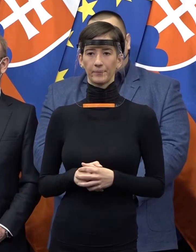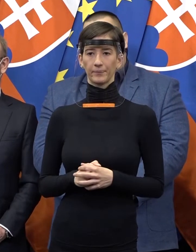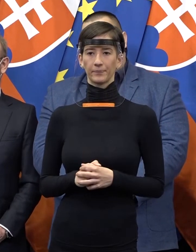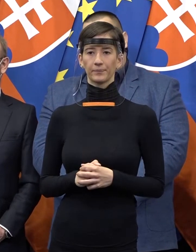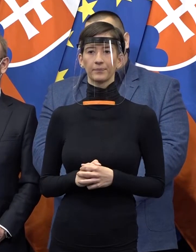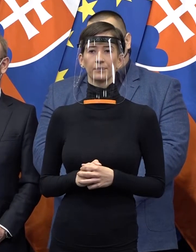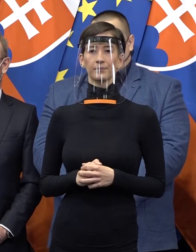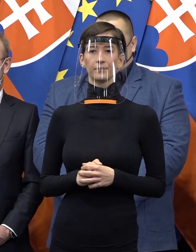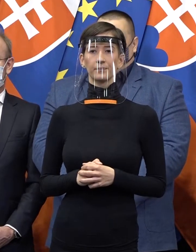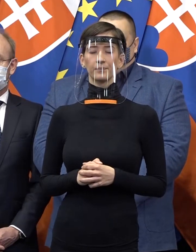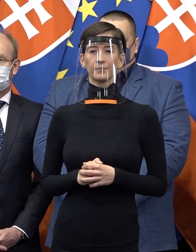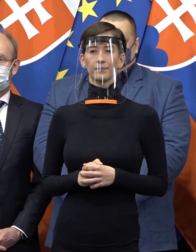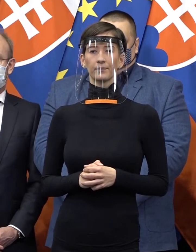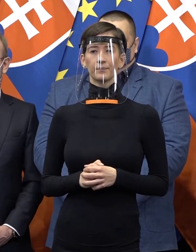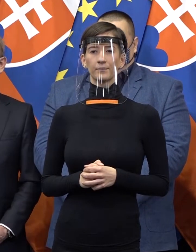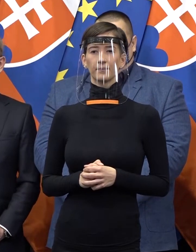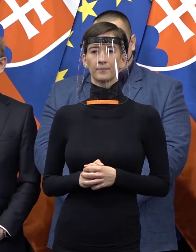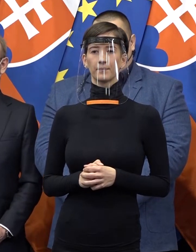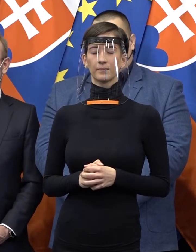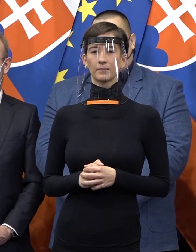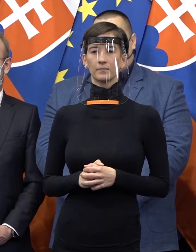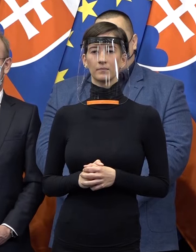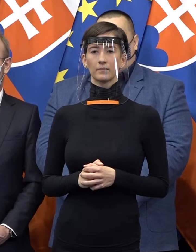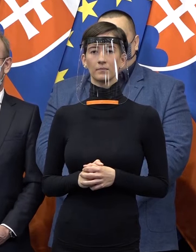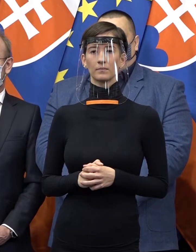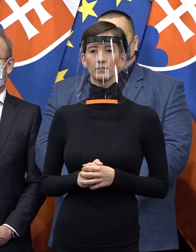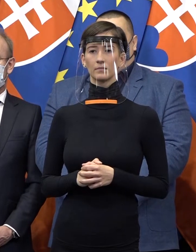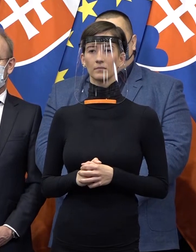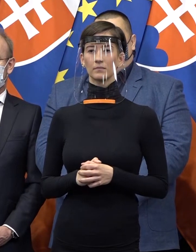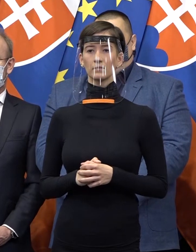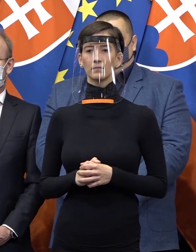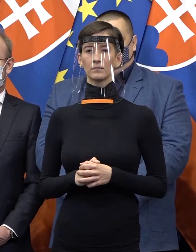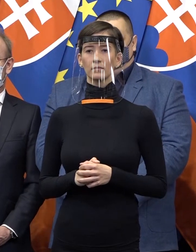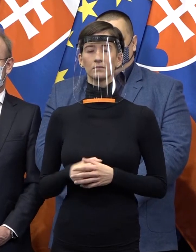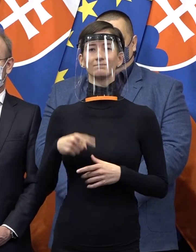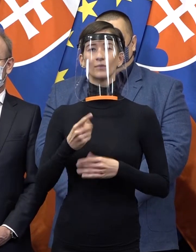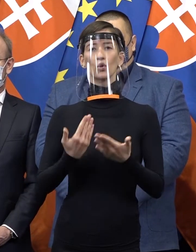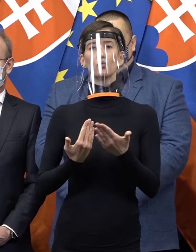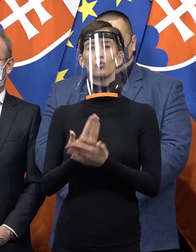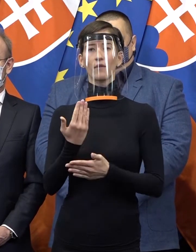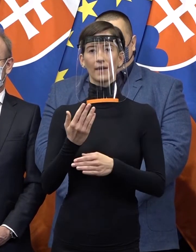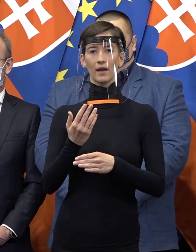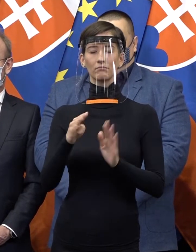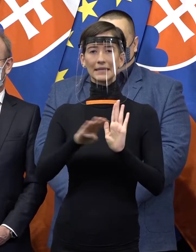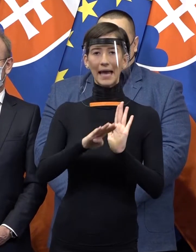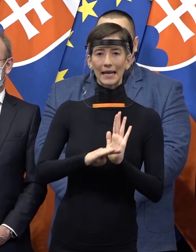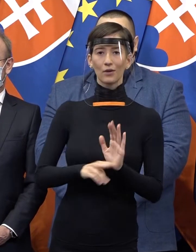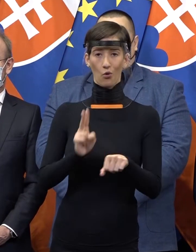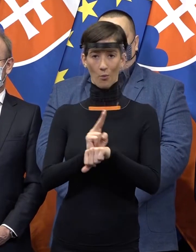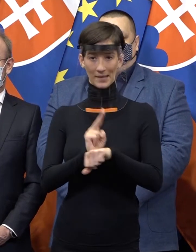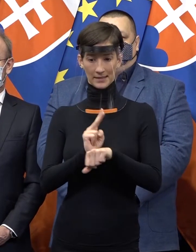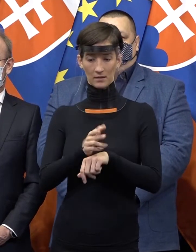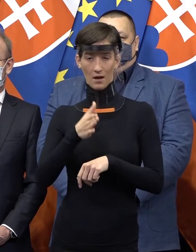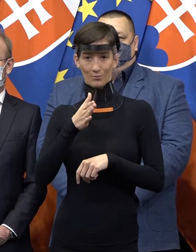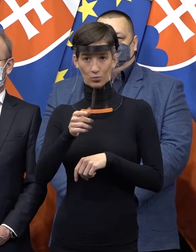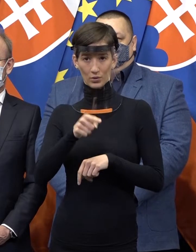Dobrý večer, Silvia Majerová, Slovenská televízia. Chcem sa opýtať, či budú tieto nové nariadenia podliehať aj nejakej kontrole a či teda prípadne budú